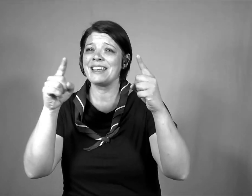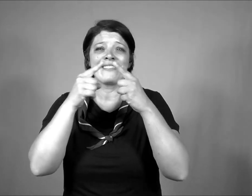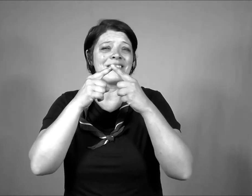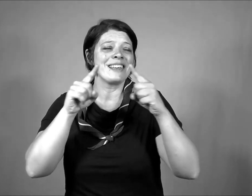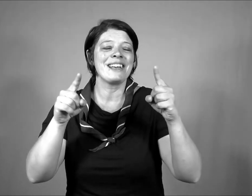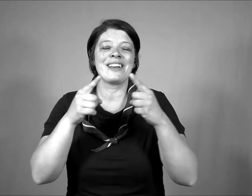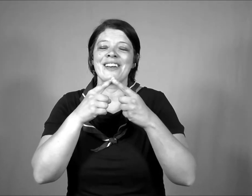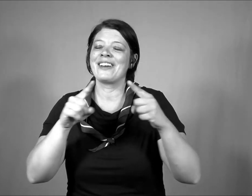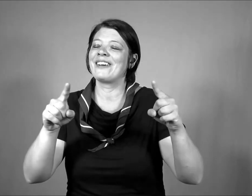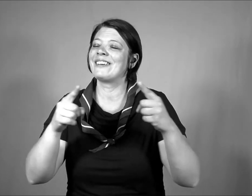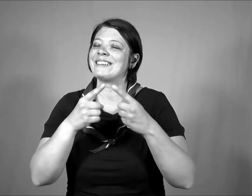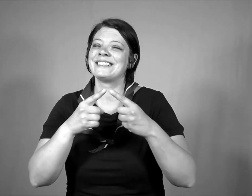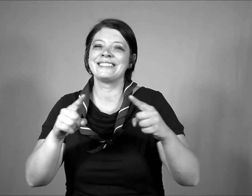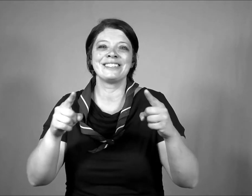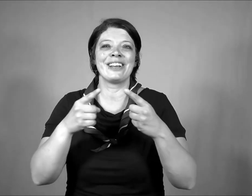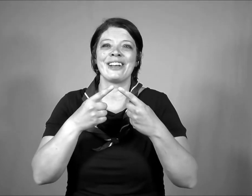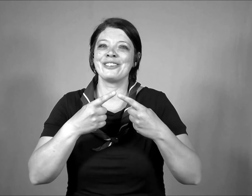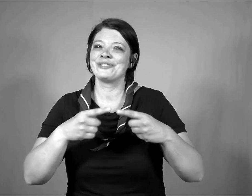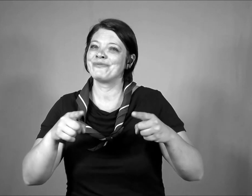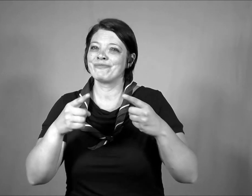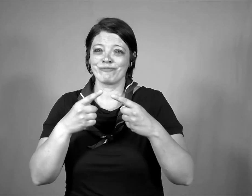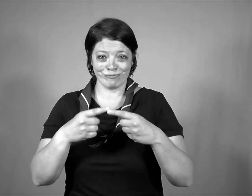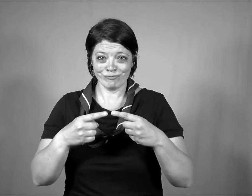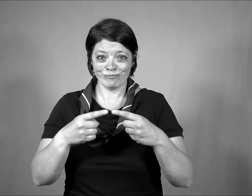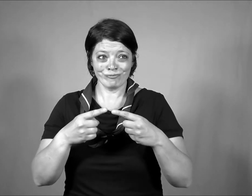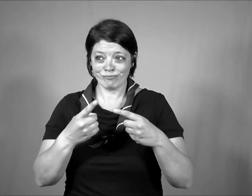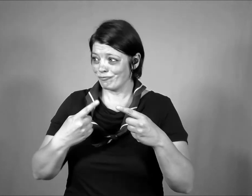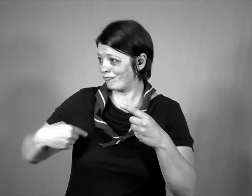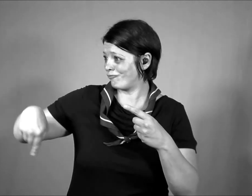tes différences, nous